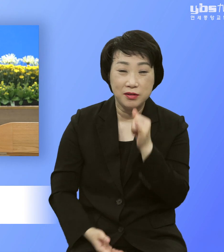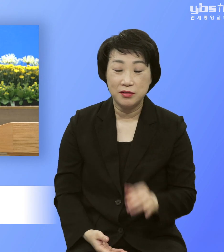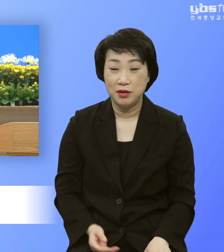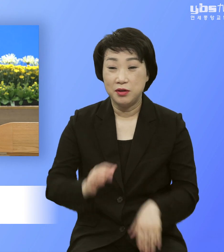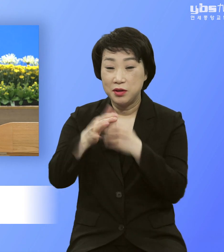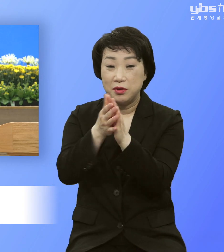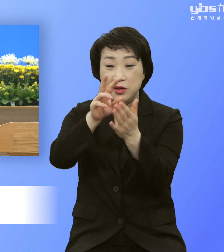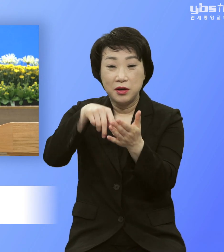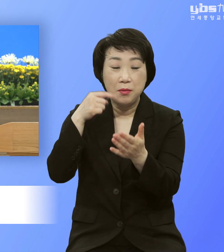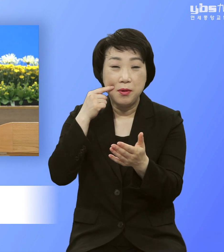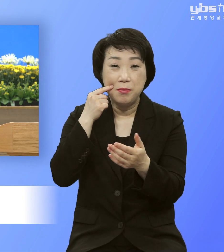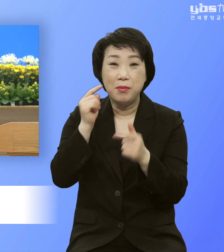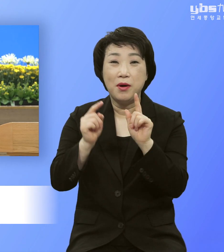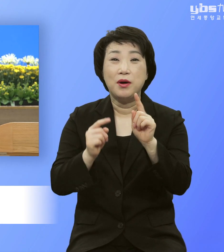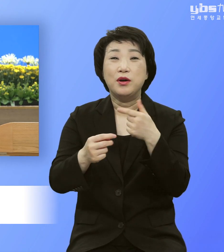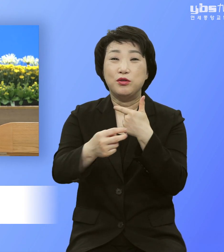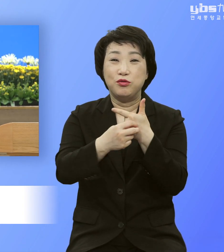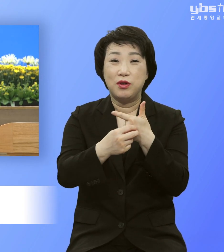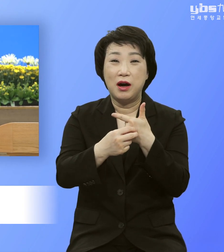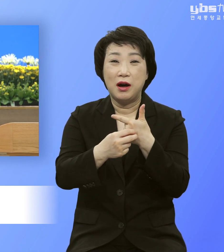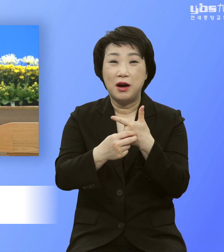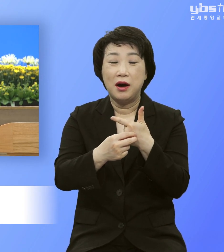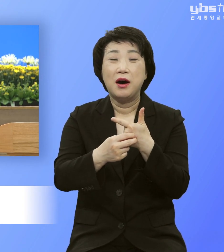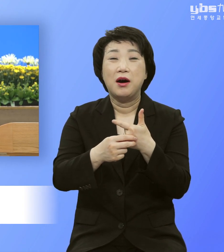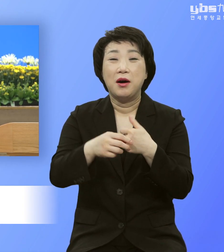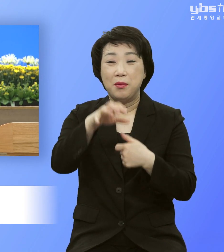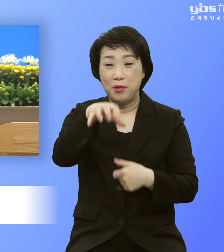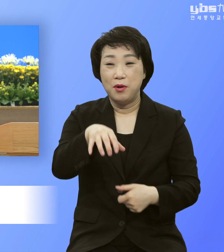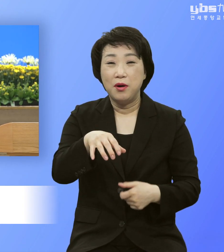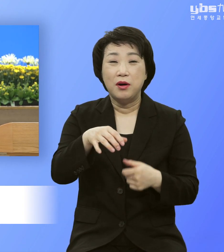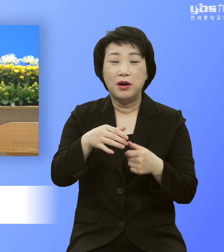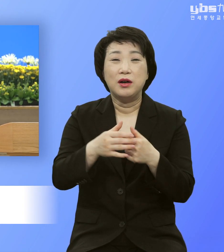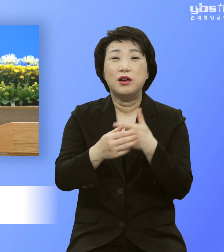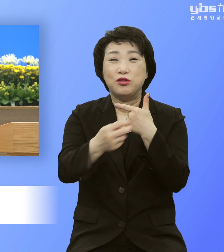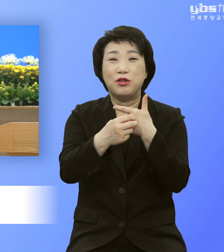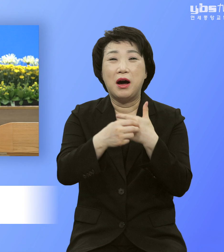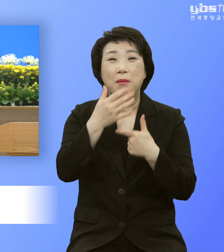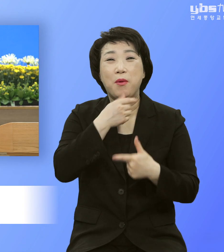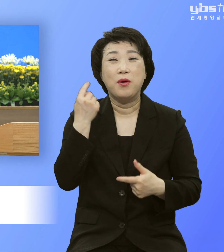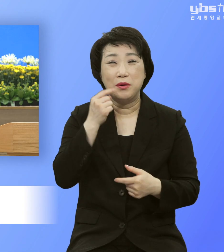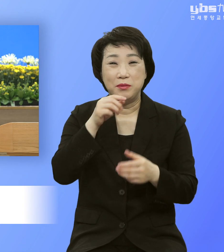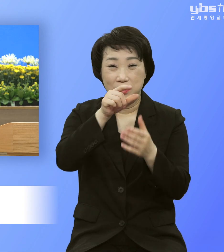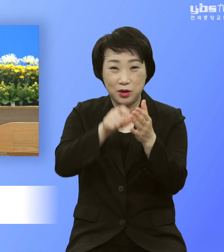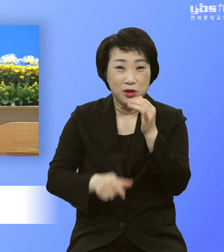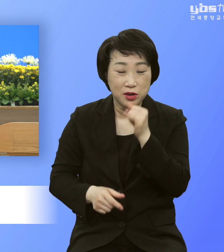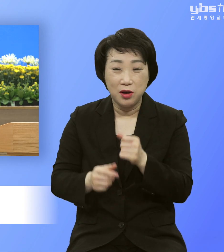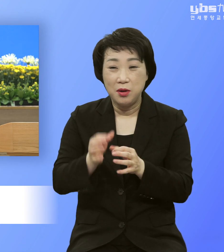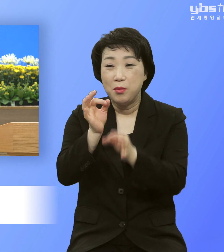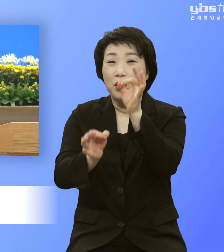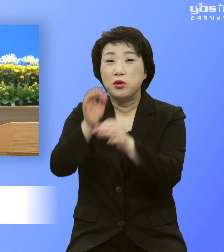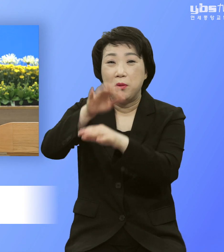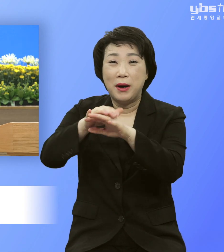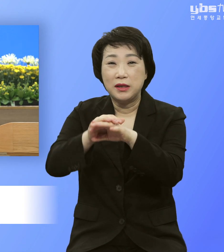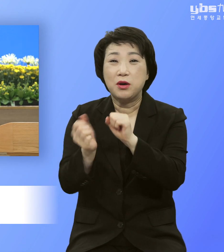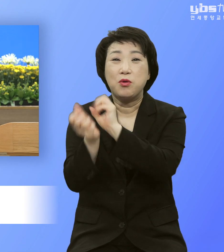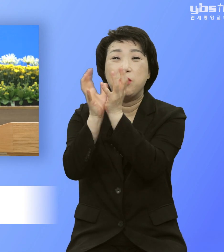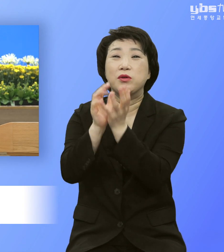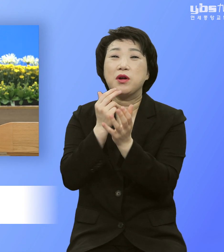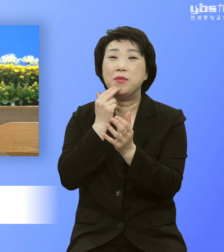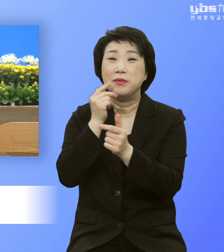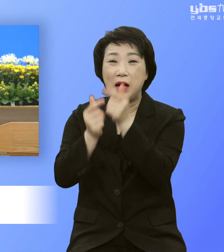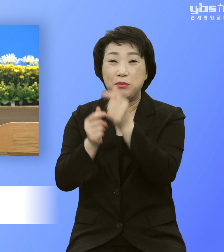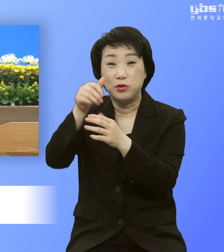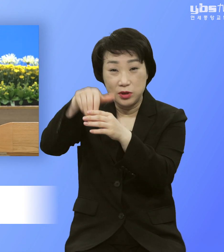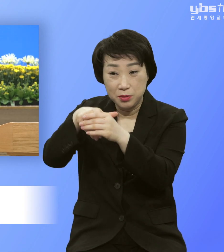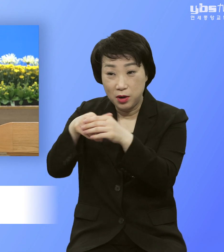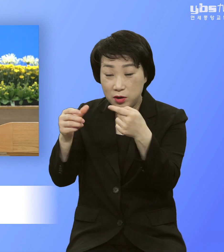성경에 누가복음에 야 포도원에 누가 나무를 심었더니 이게 첫